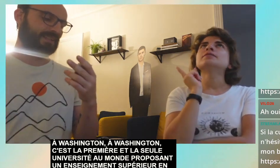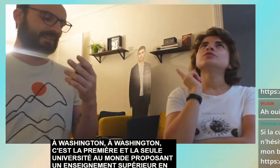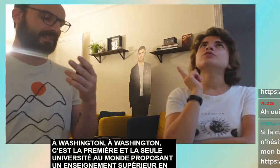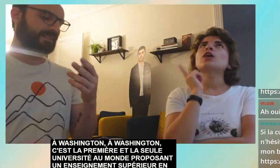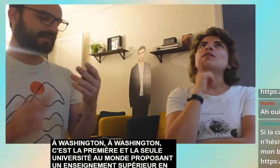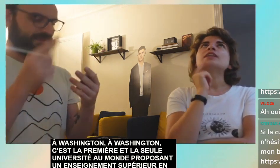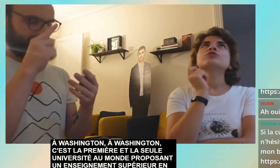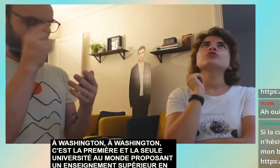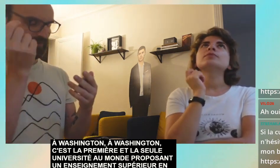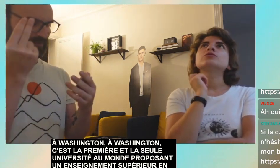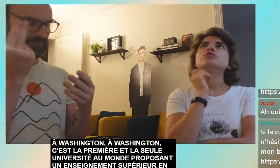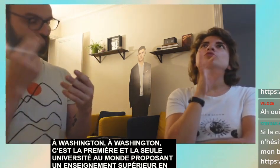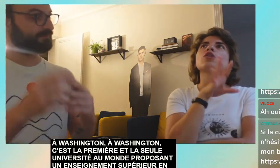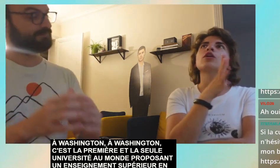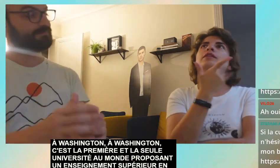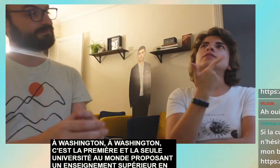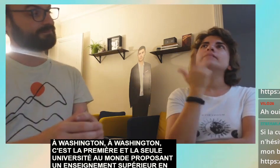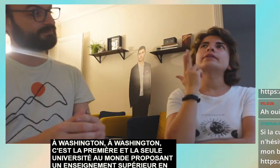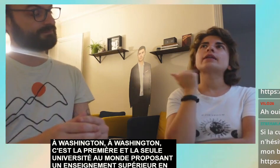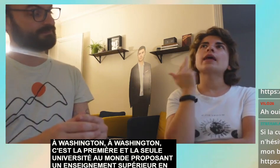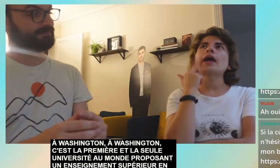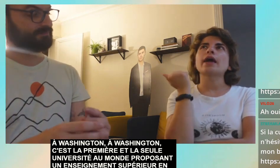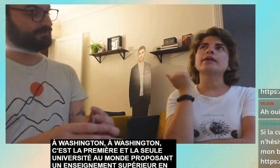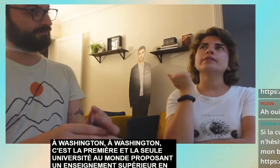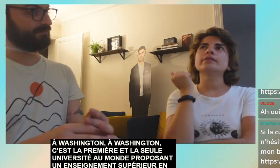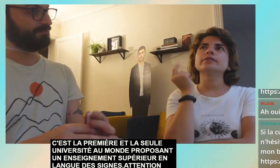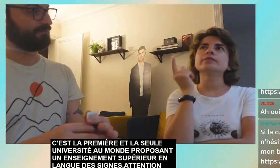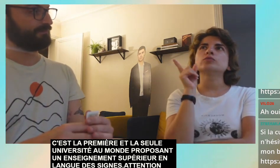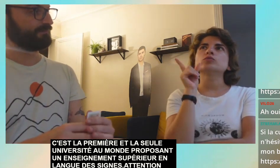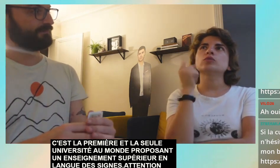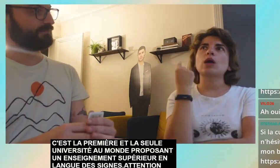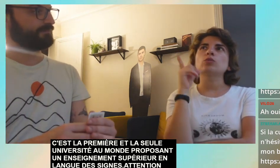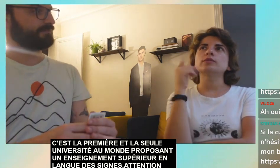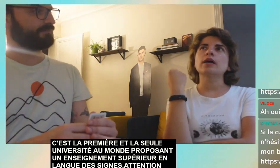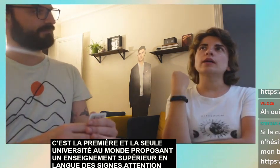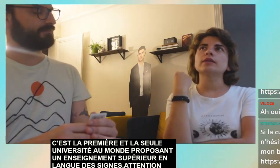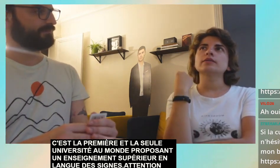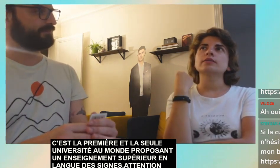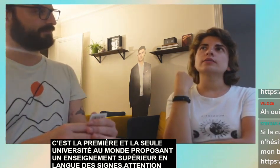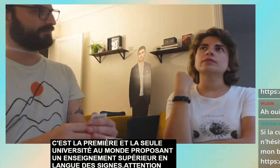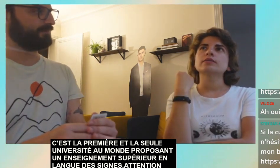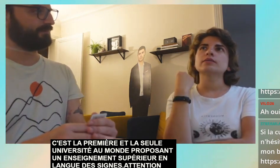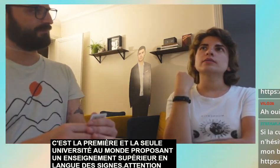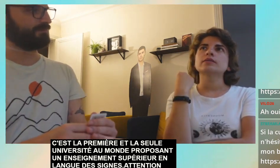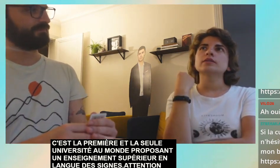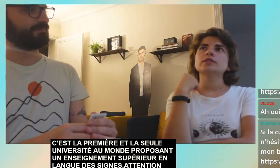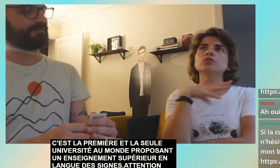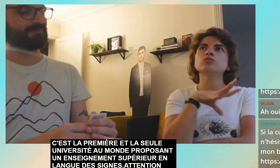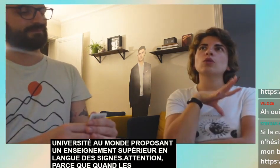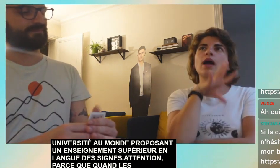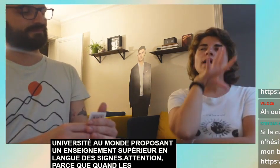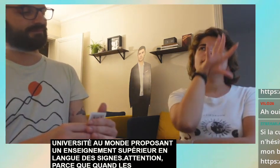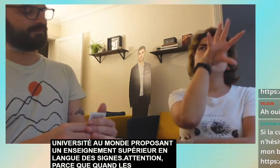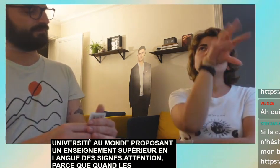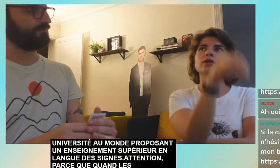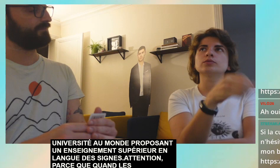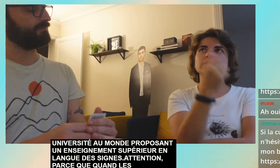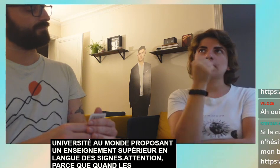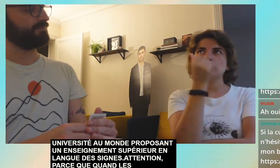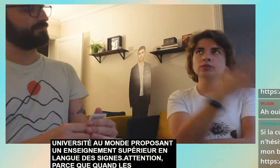Tu fais attention parce que quand les Claire et Gallaudet, tu peux arriver aux États-Unis,